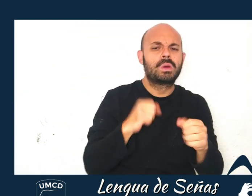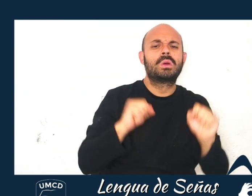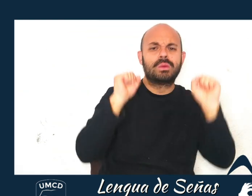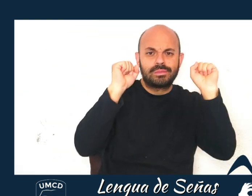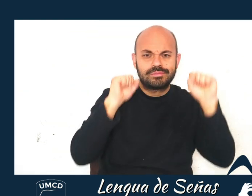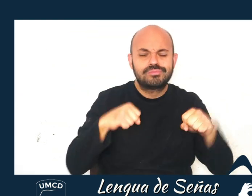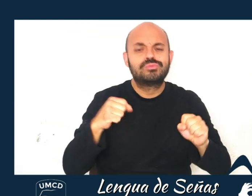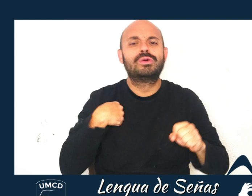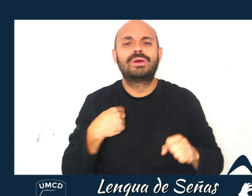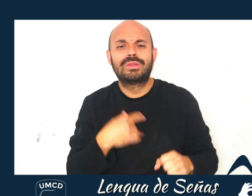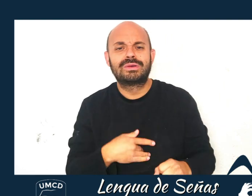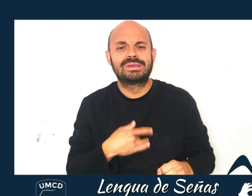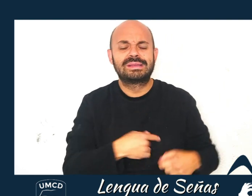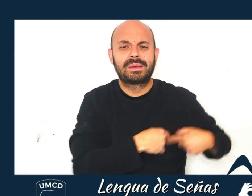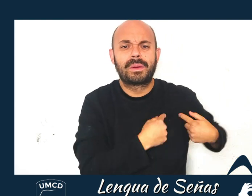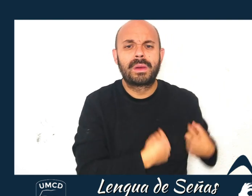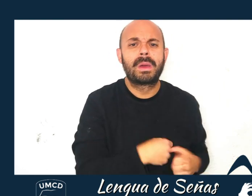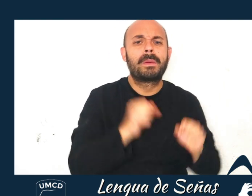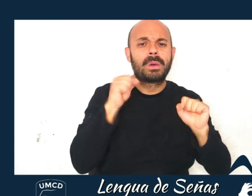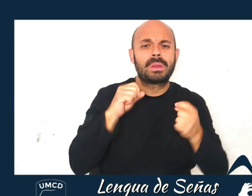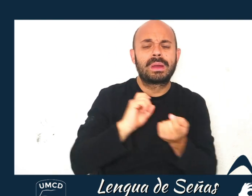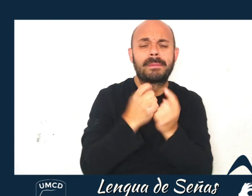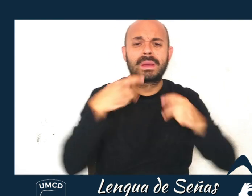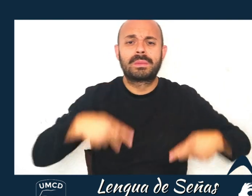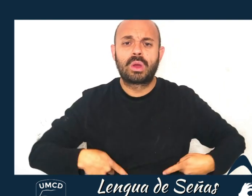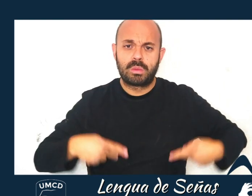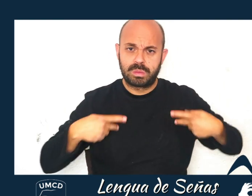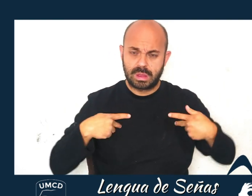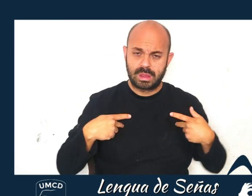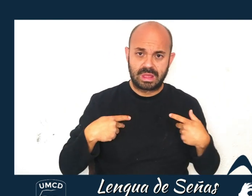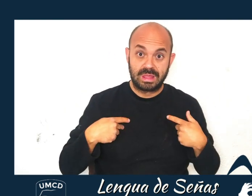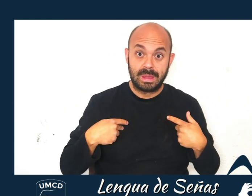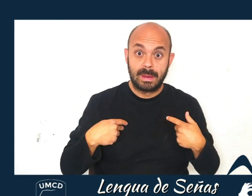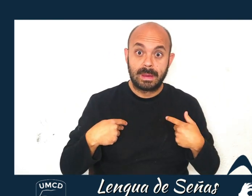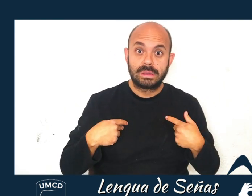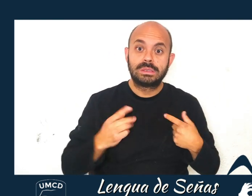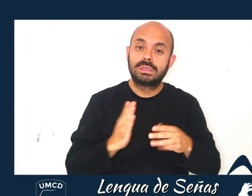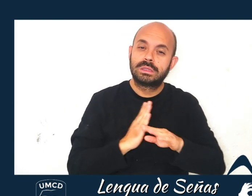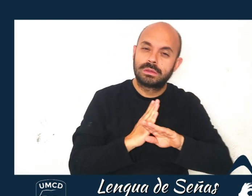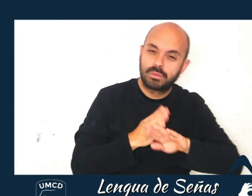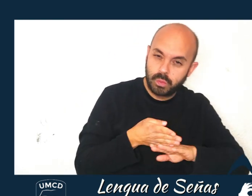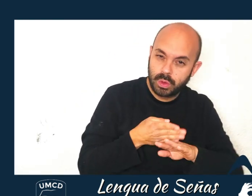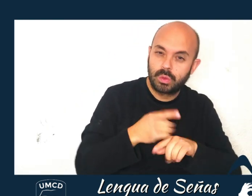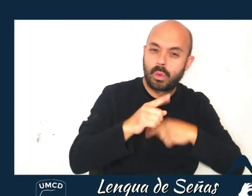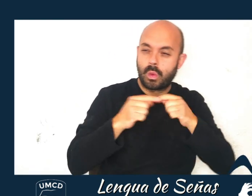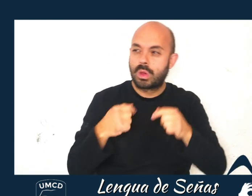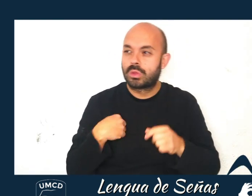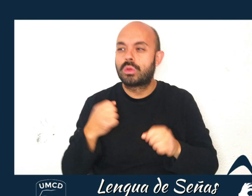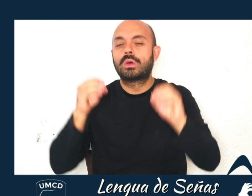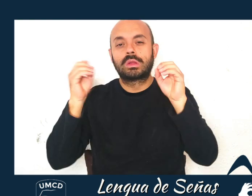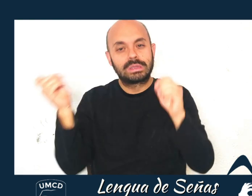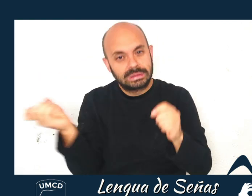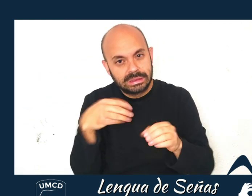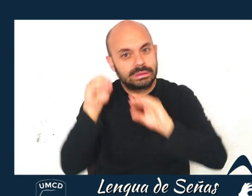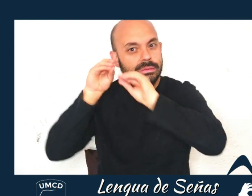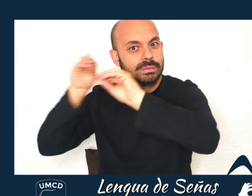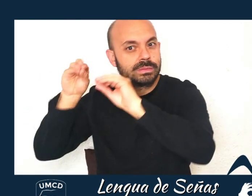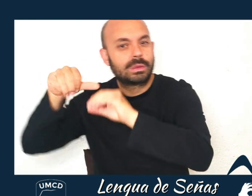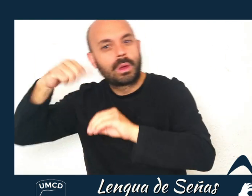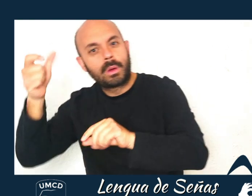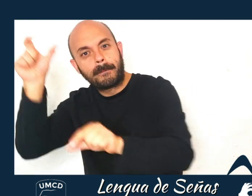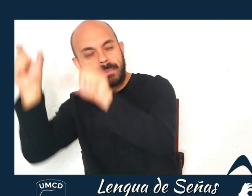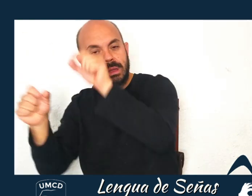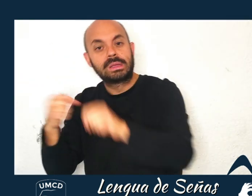ese camino va a ir transformando mi vida. Y así podré lograr lo que tanto